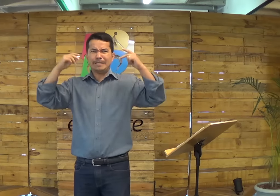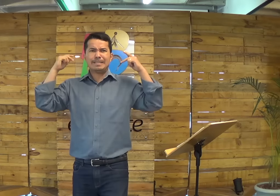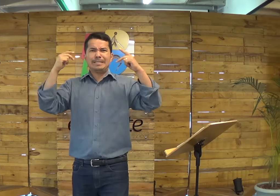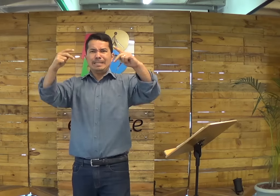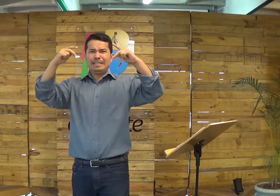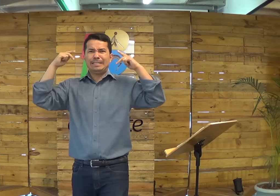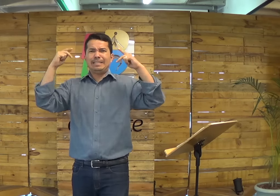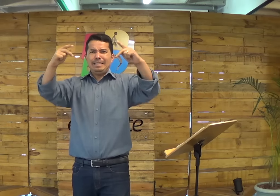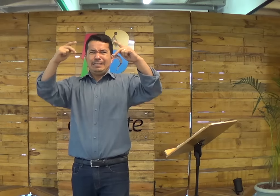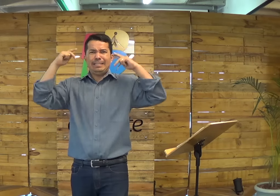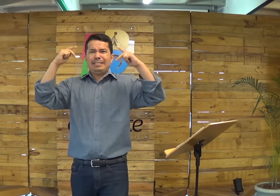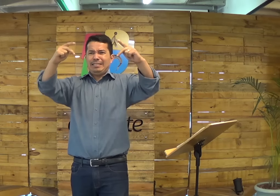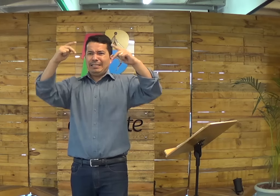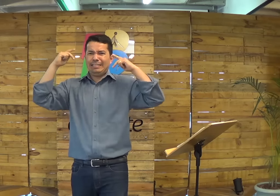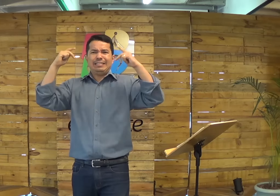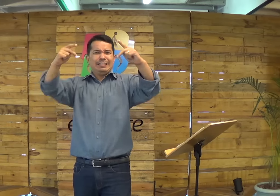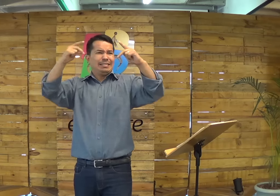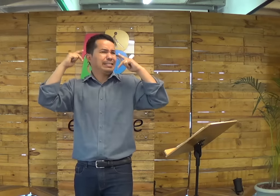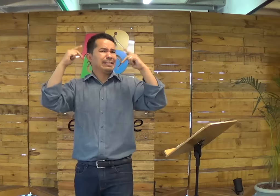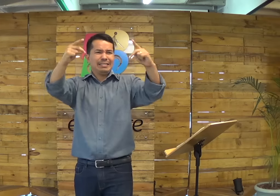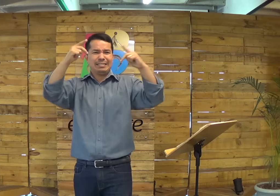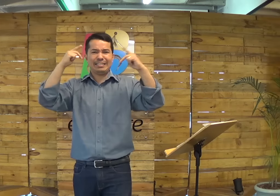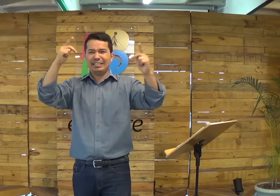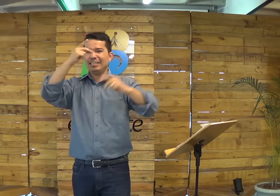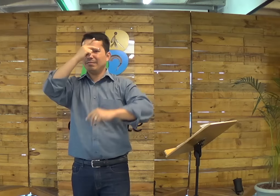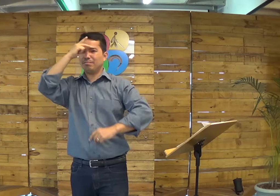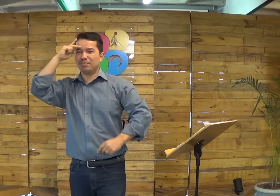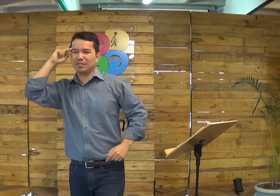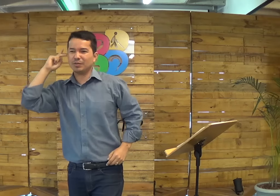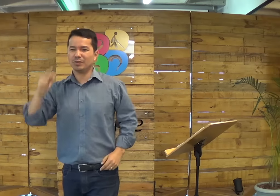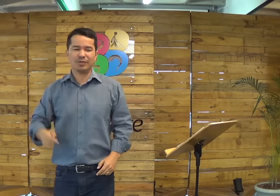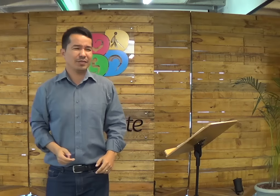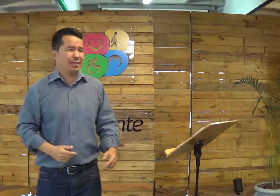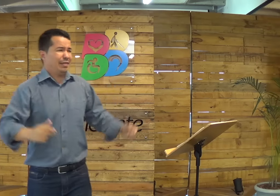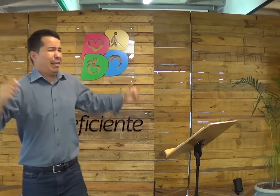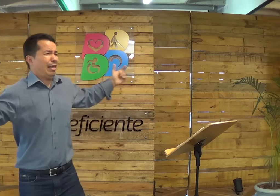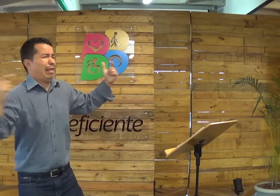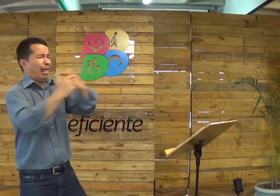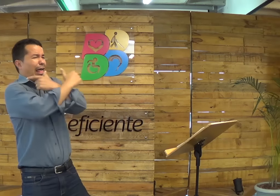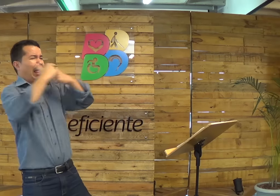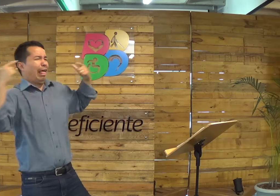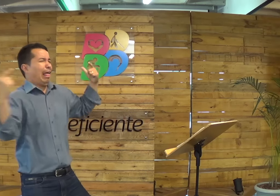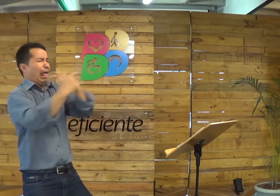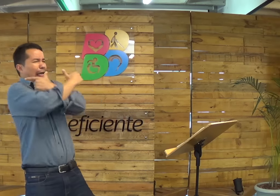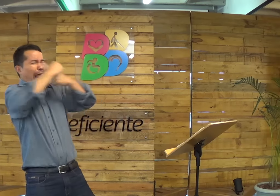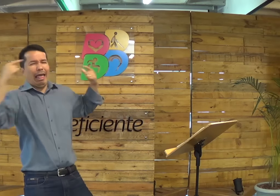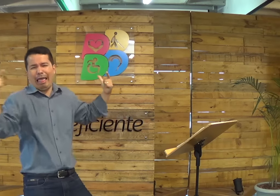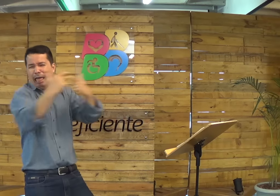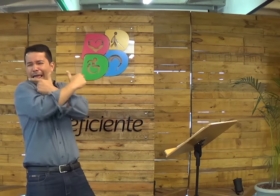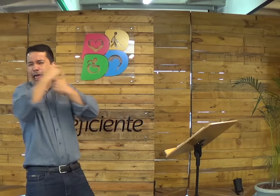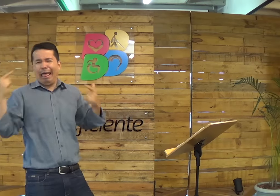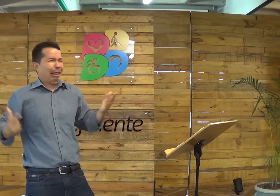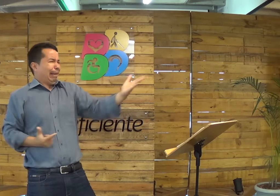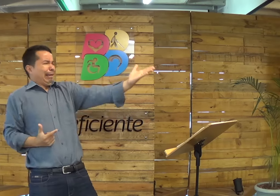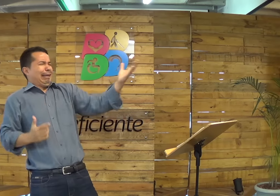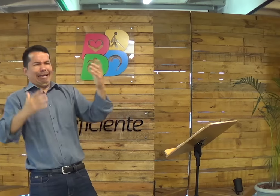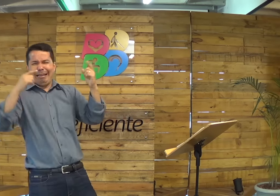no é começa ali a falar sobre Jesus e começa a pregar né e as pessoas olhavam para ele D